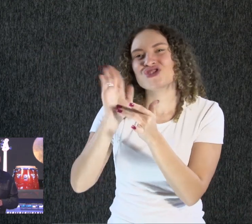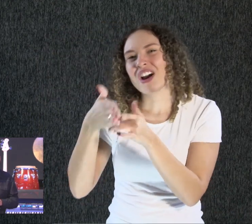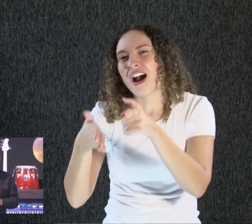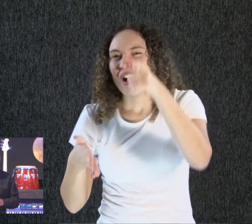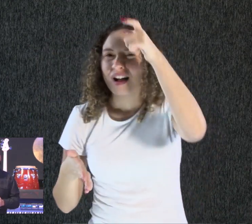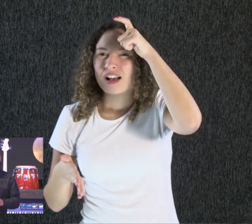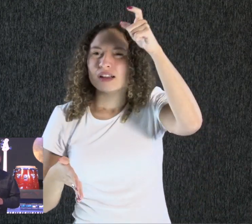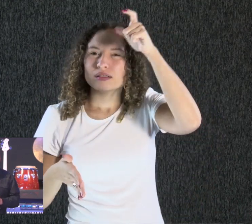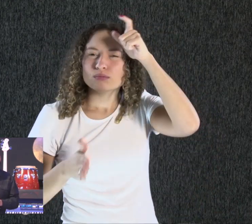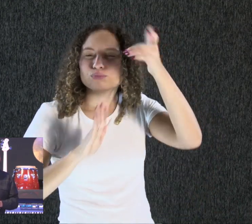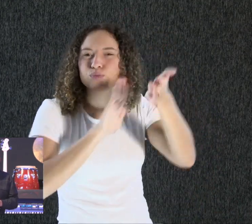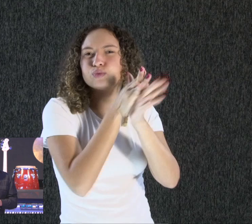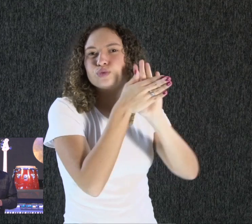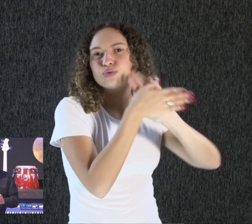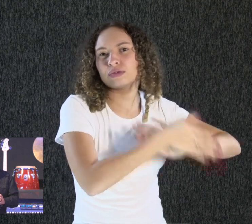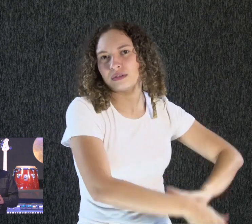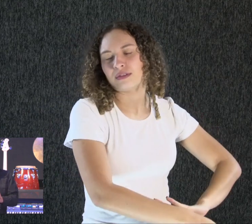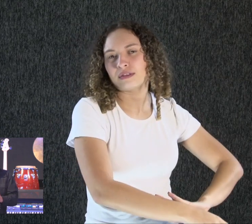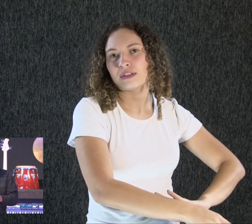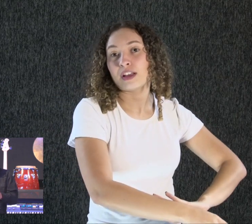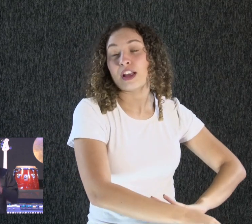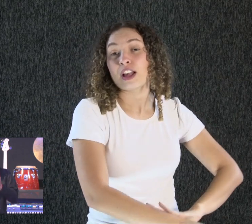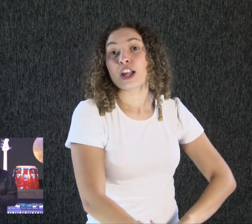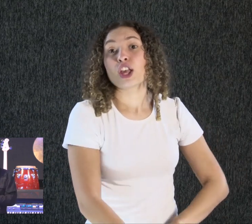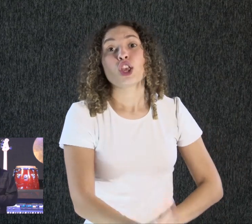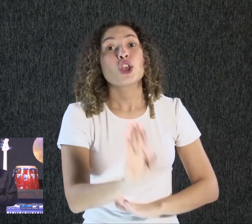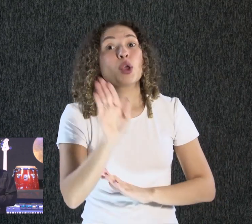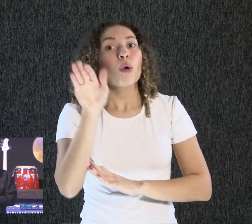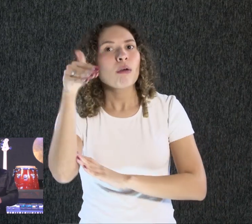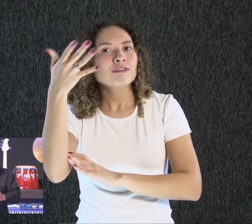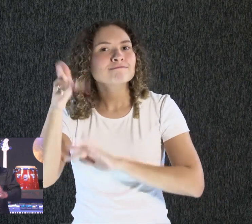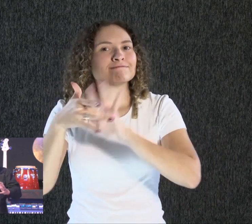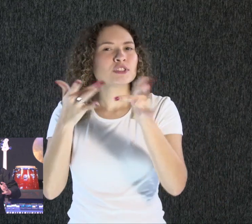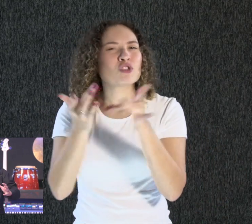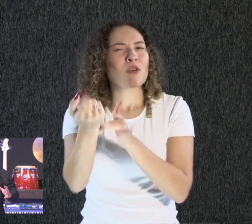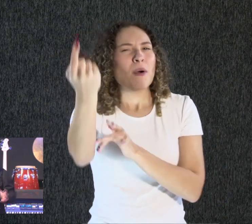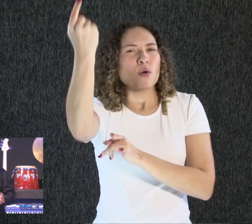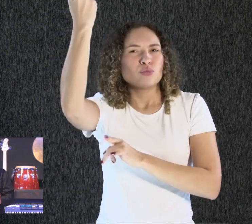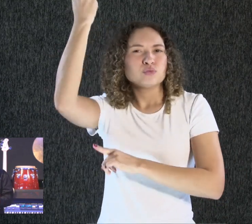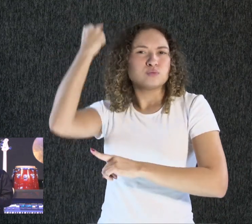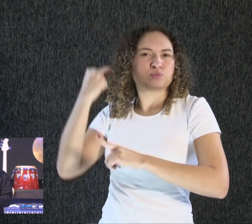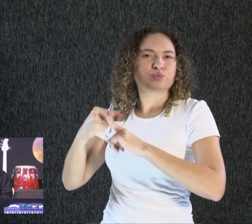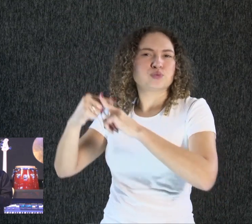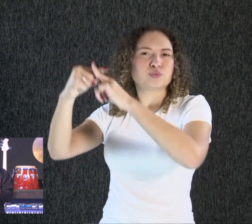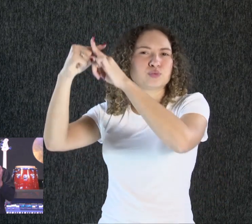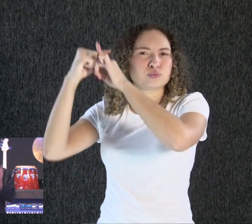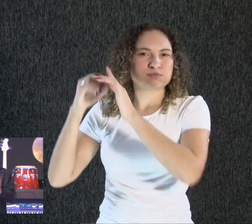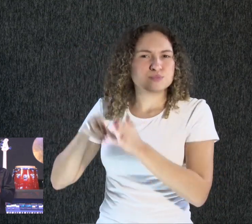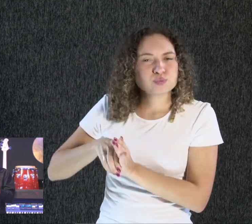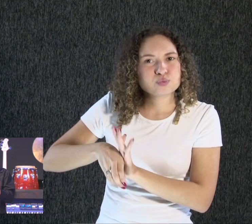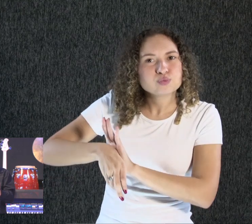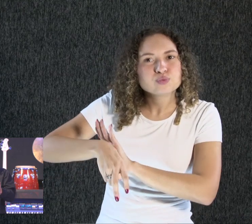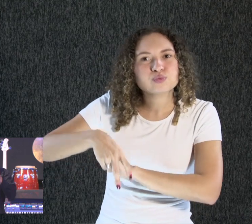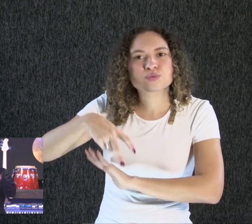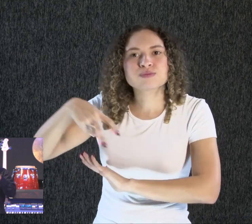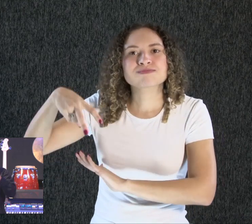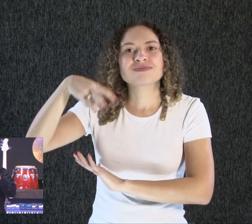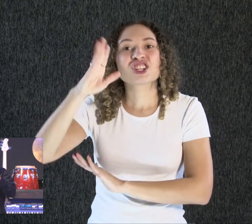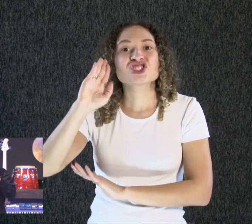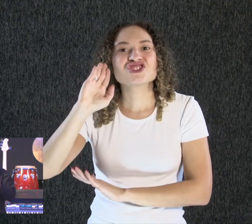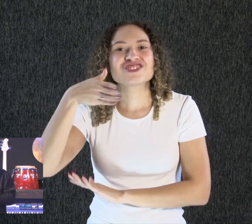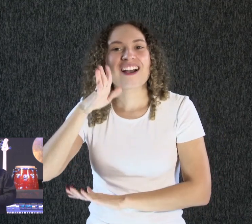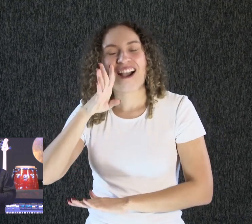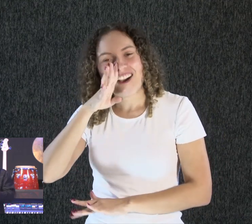este mundo, para desfazer, para destruir as obras do diabo. E quando Jesus ressuscitou dentre os mortos, ali